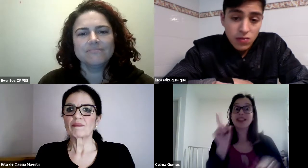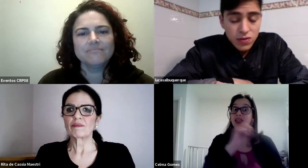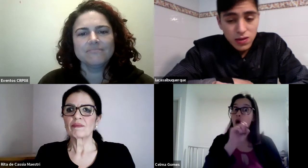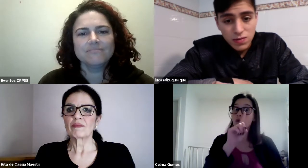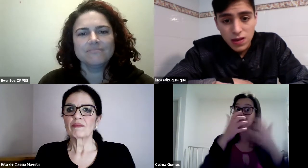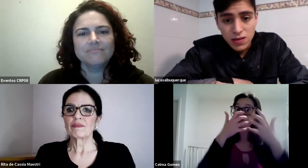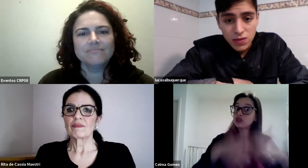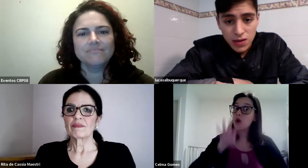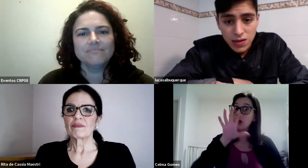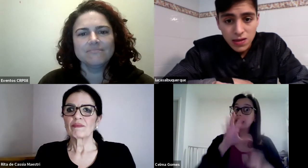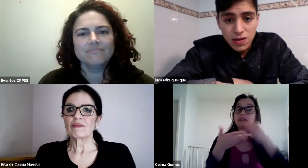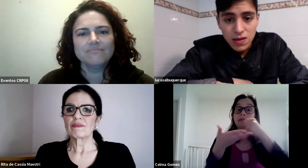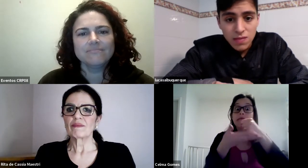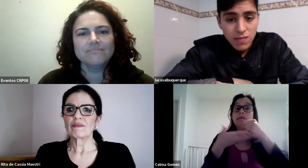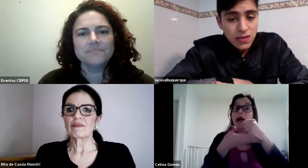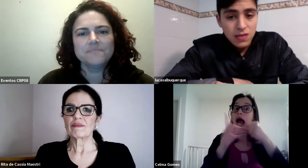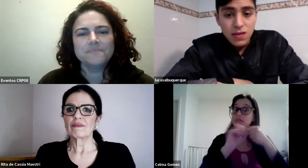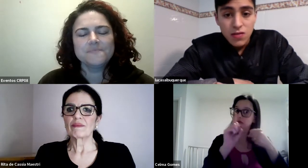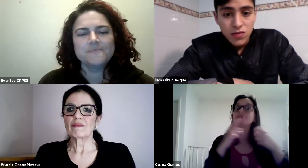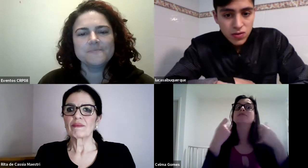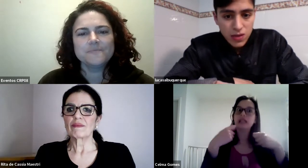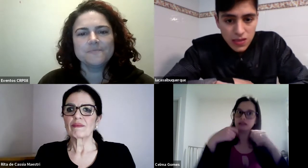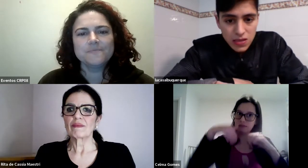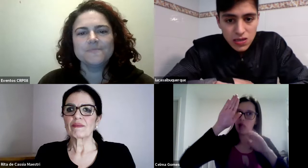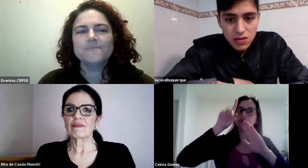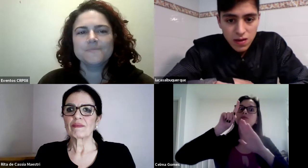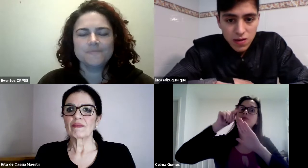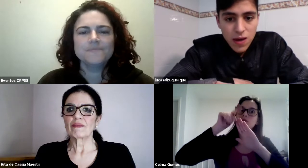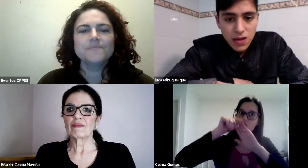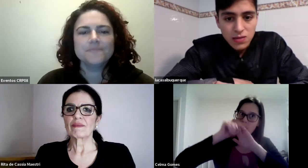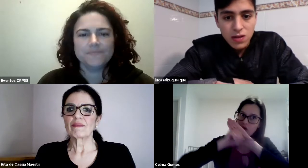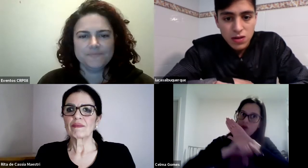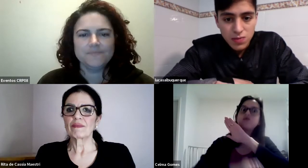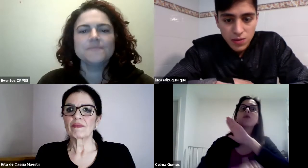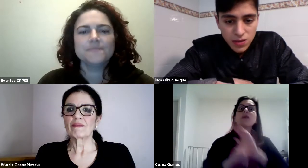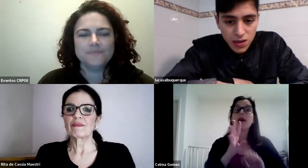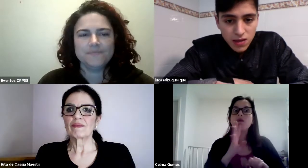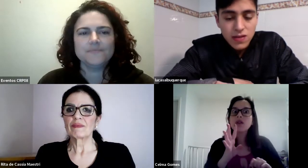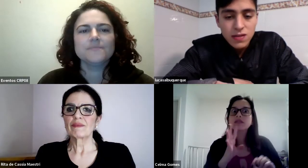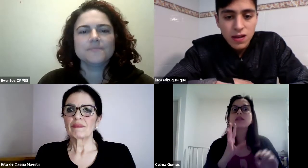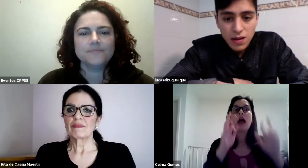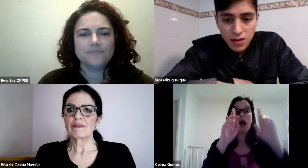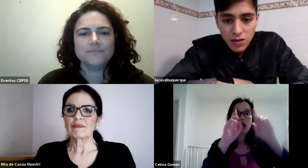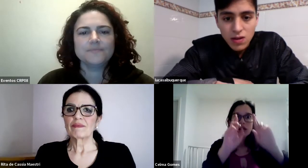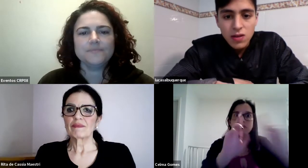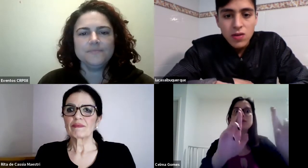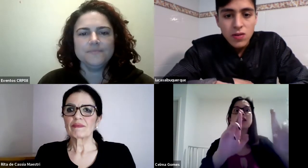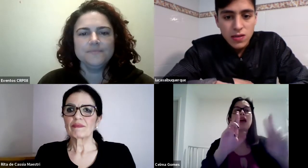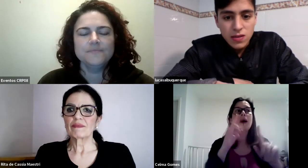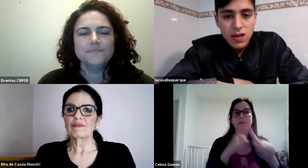tem alguns que não têm segurança, mas não funciona assim, gente, não é o básico, né? A gente precisa buscar avançar na